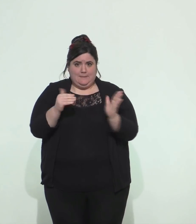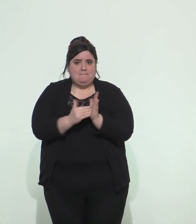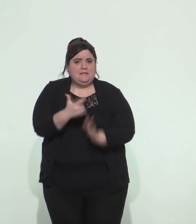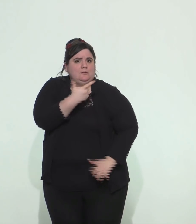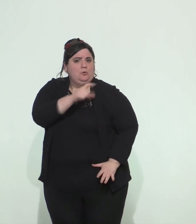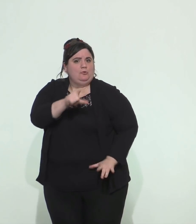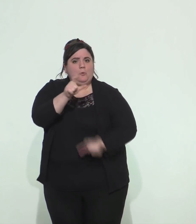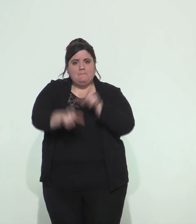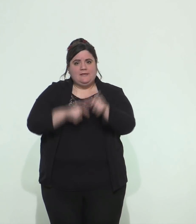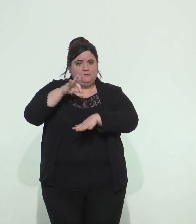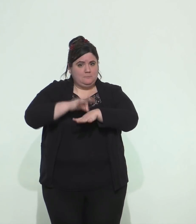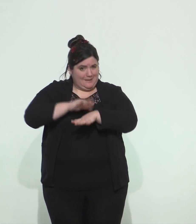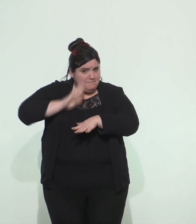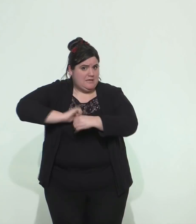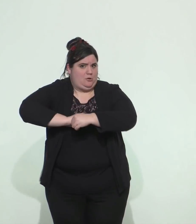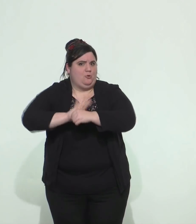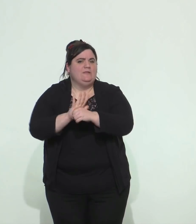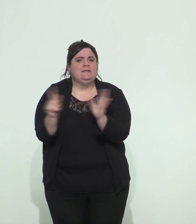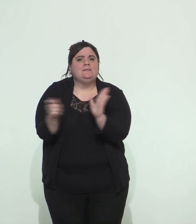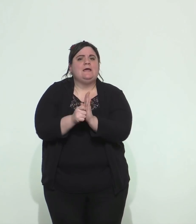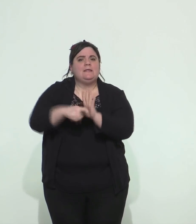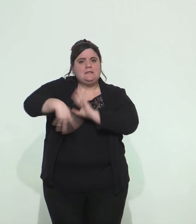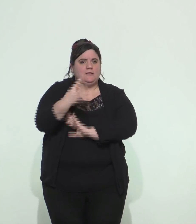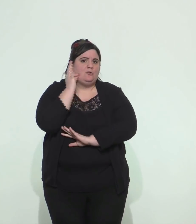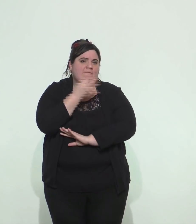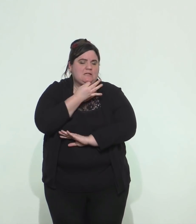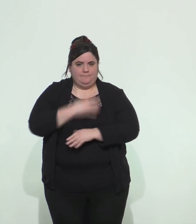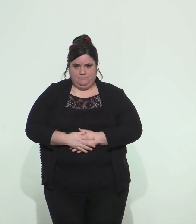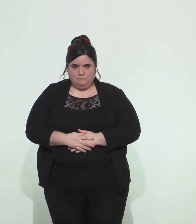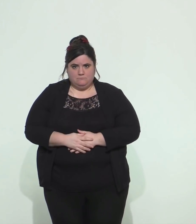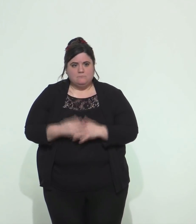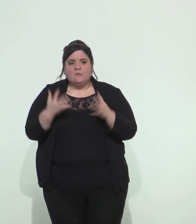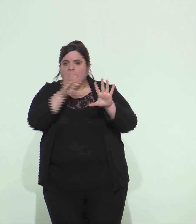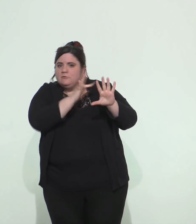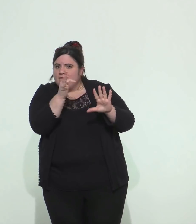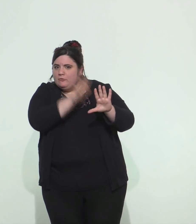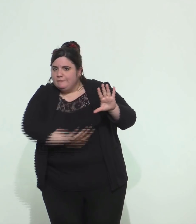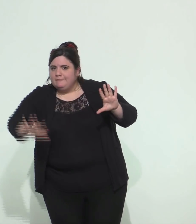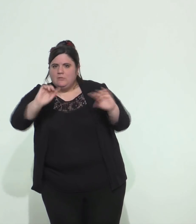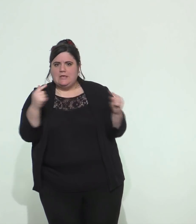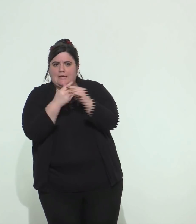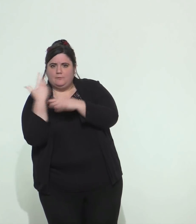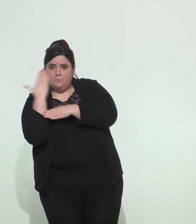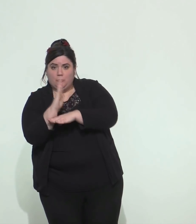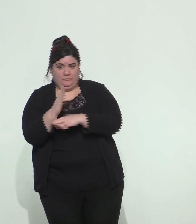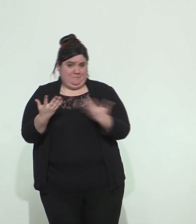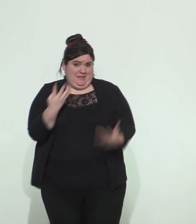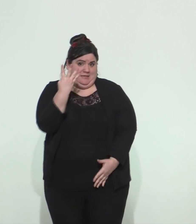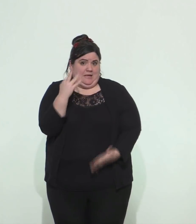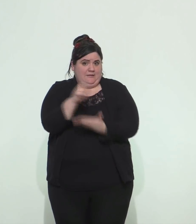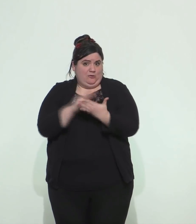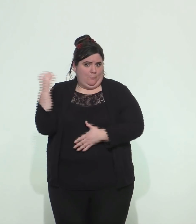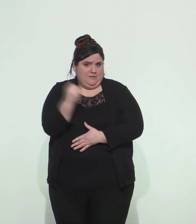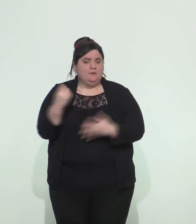avril. 4 régions, qu'on a bien vues sur les cartes, concentrent 71% des hospitalisations en réanimation. Il s'agit